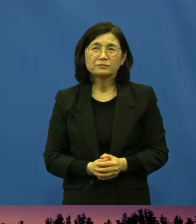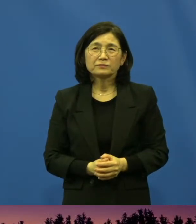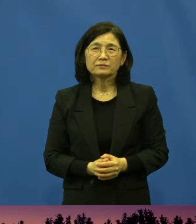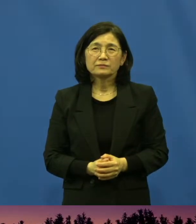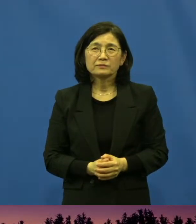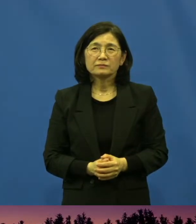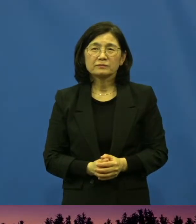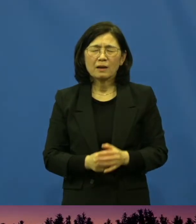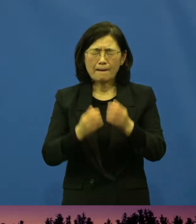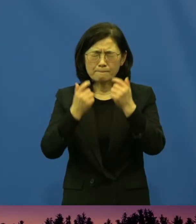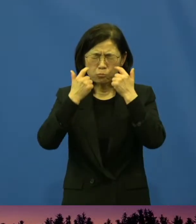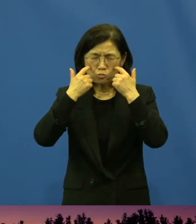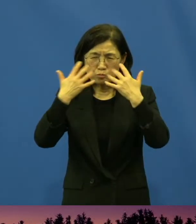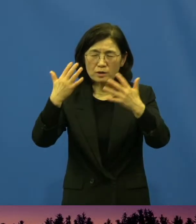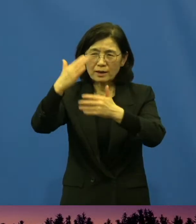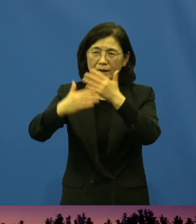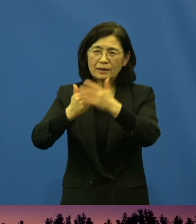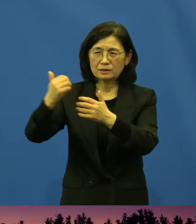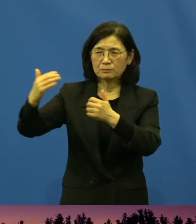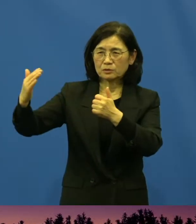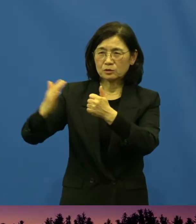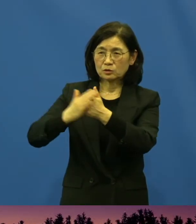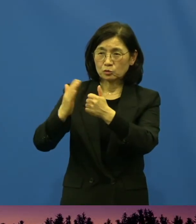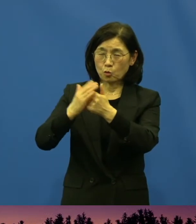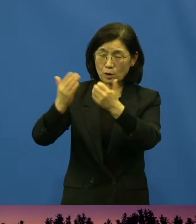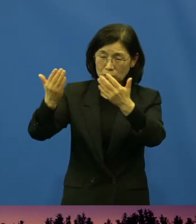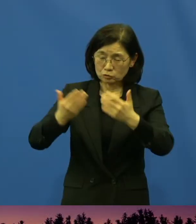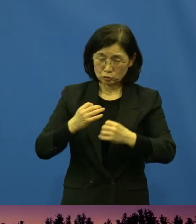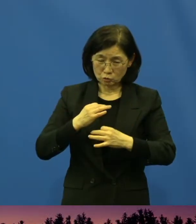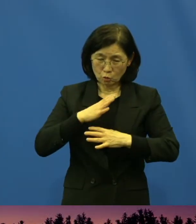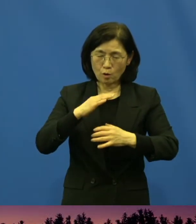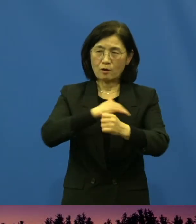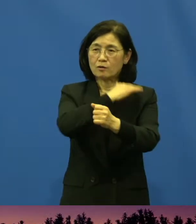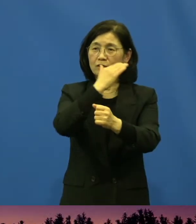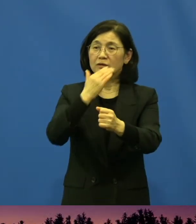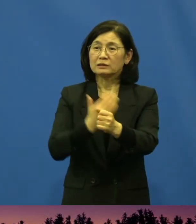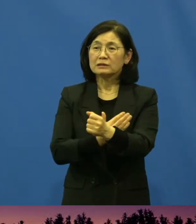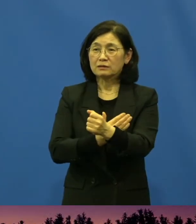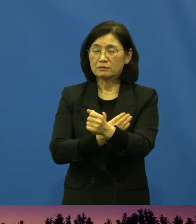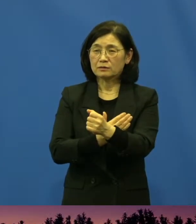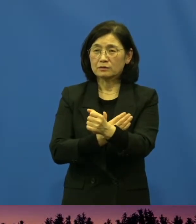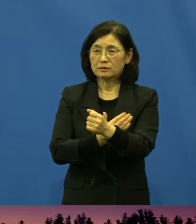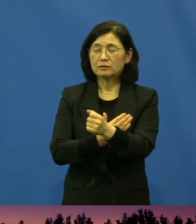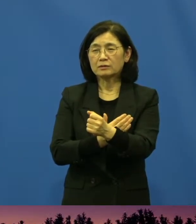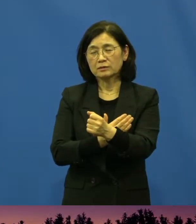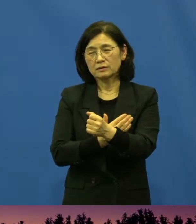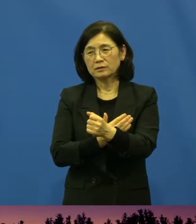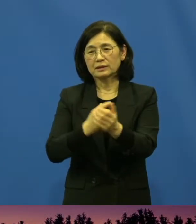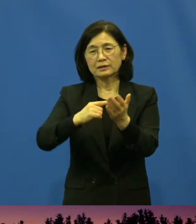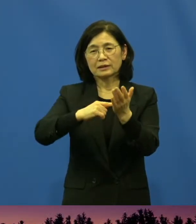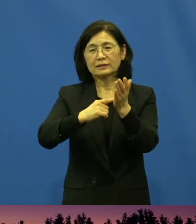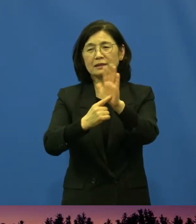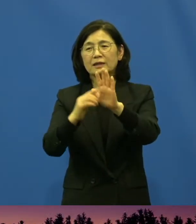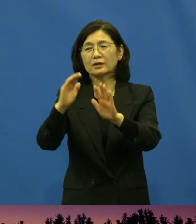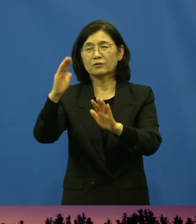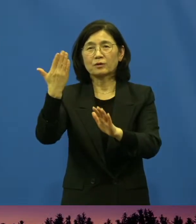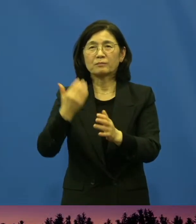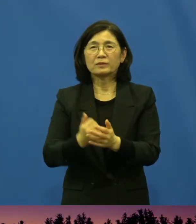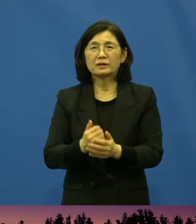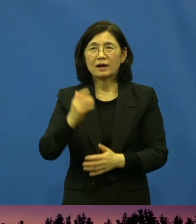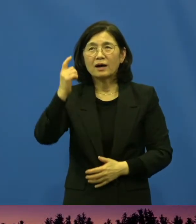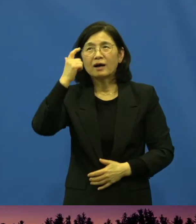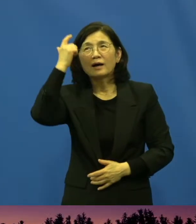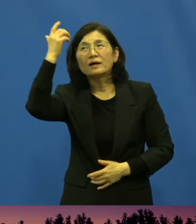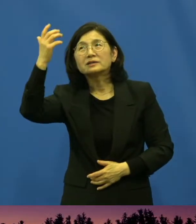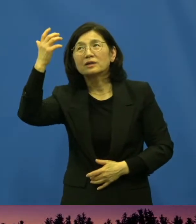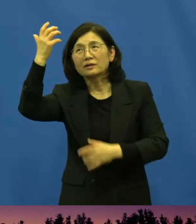틀림없이 도와주세요. 놀라운 능력이 나타나요. 성령이 도와주세요. 그분에게 붙어